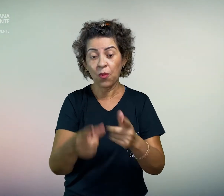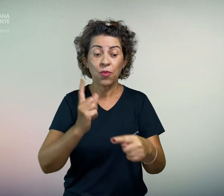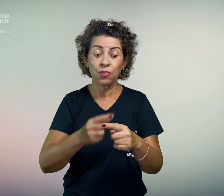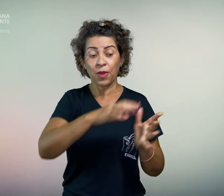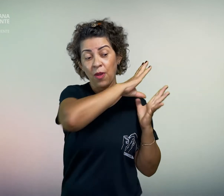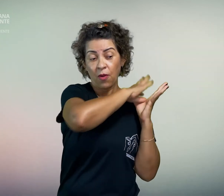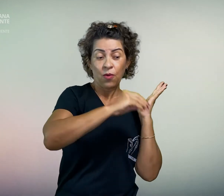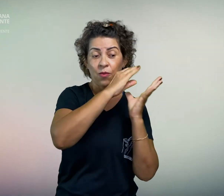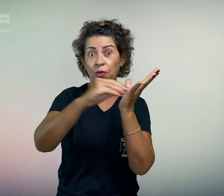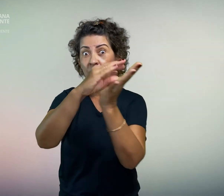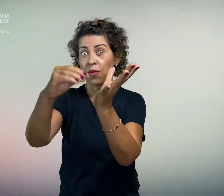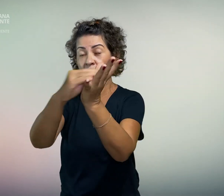nos afetando.